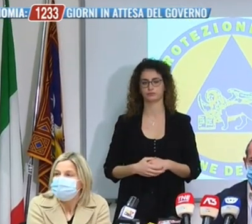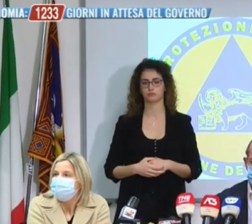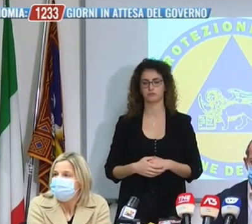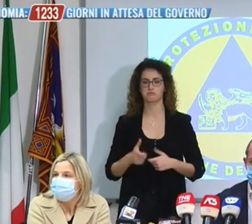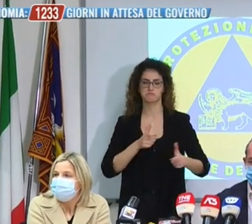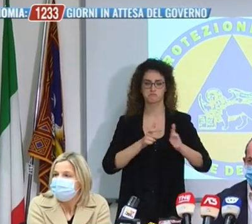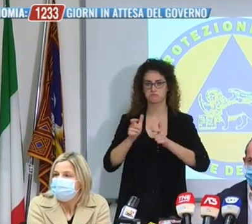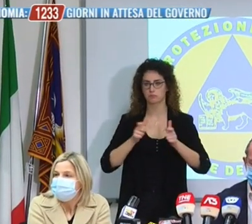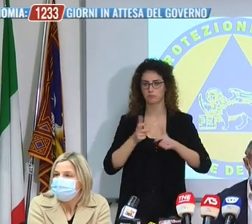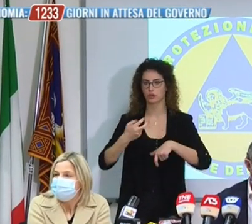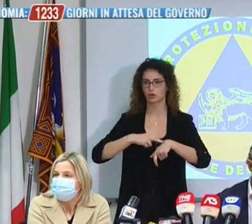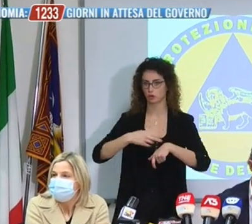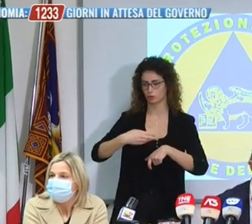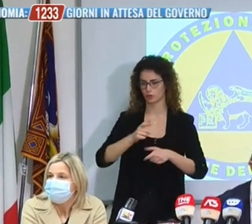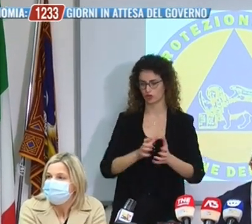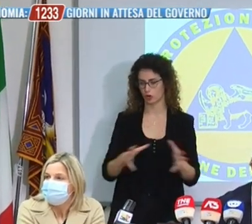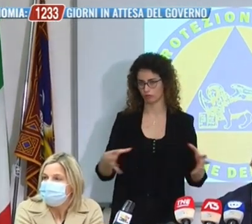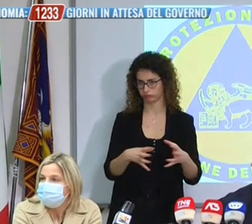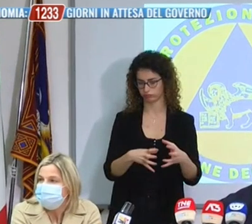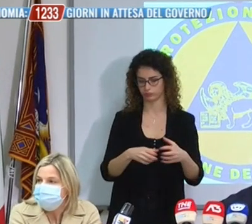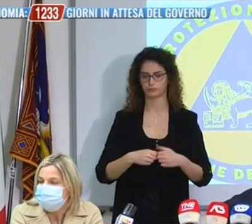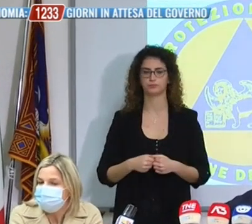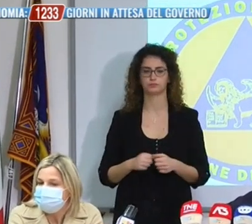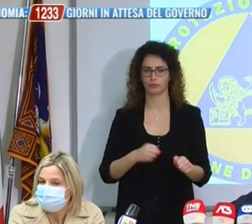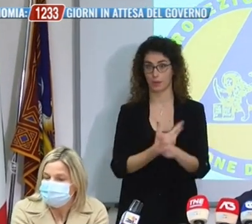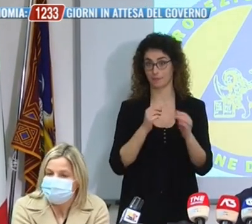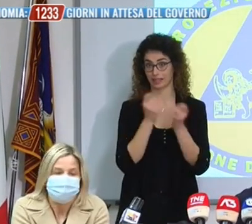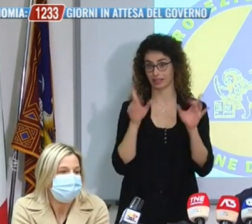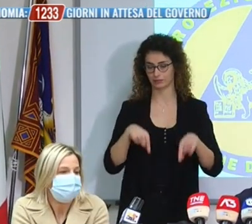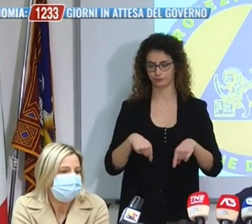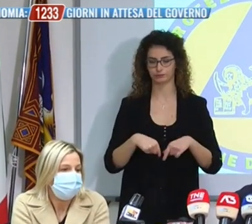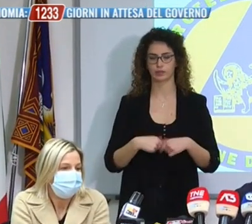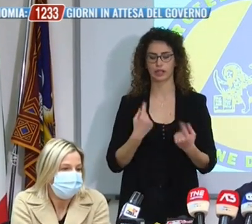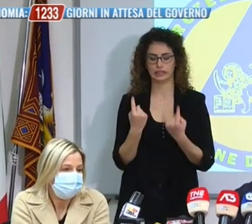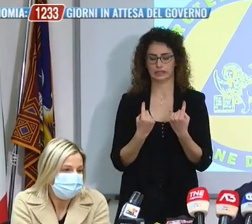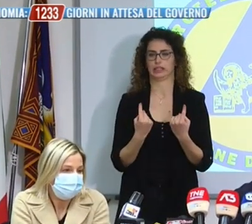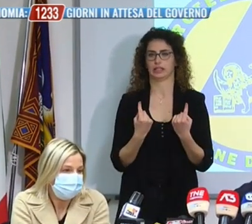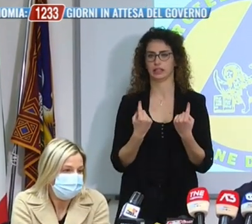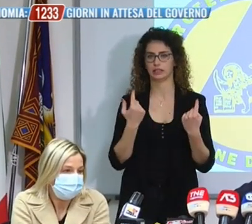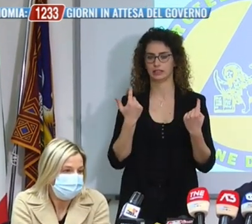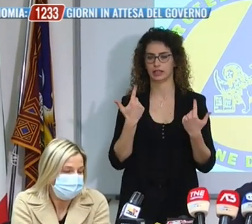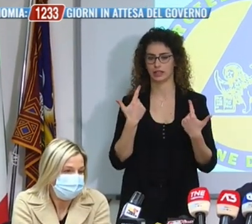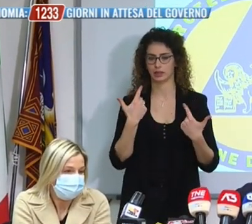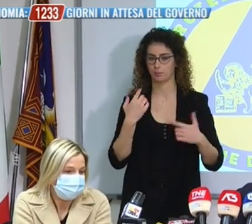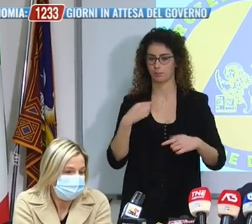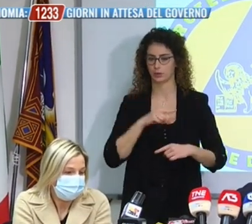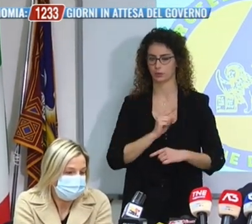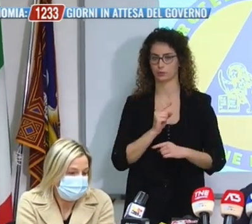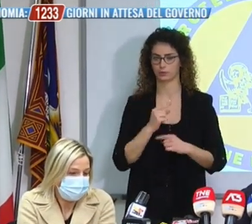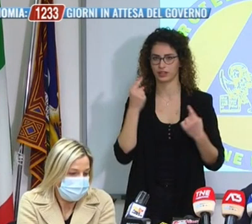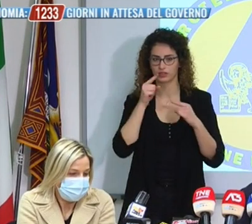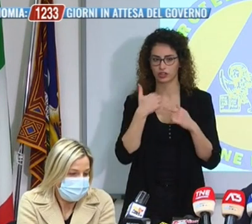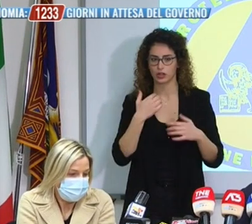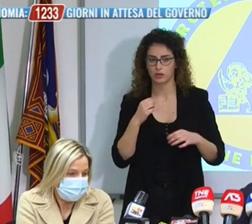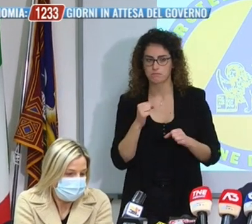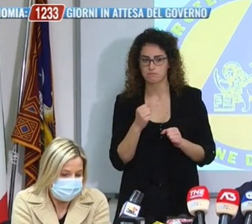gli interlocutori del dottor Mongillo. Allora, la situazione è una situazione di preoccupazione. A me spiace che qualcuno ogni tanto